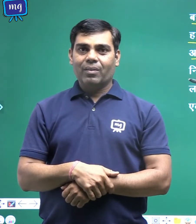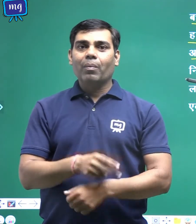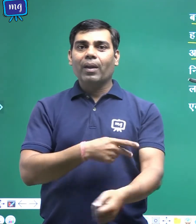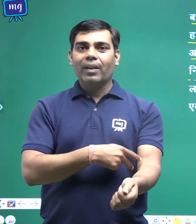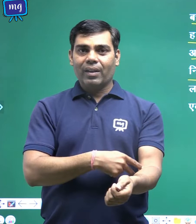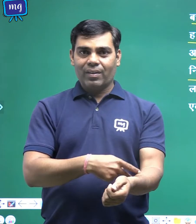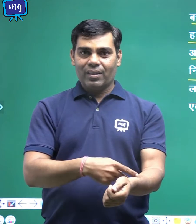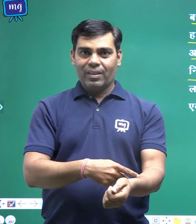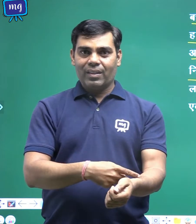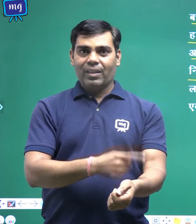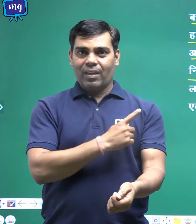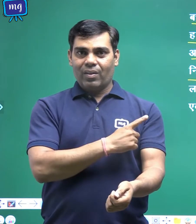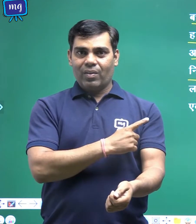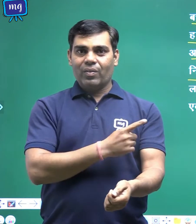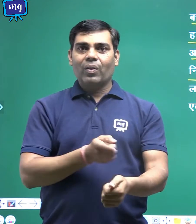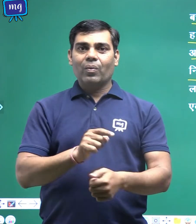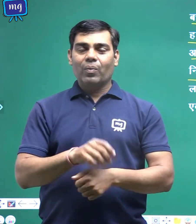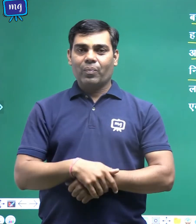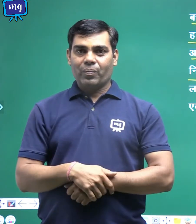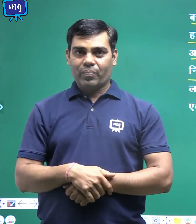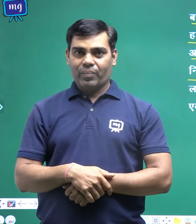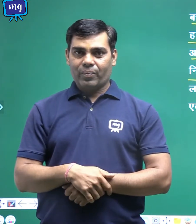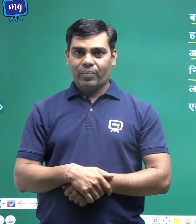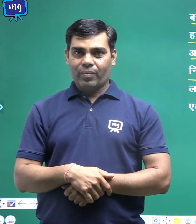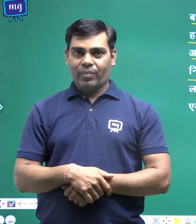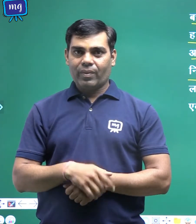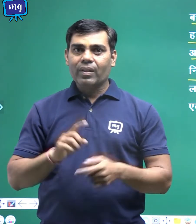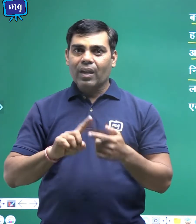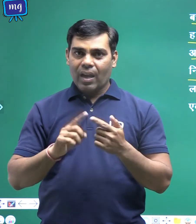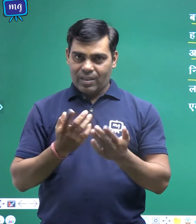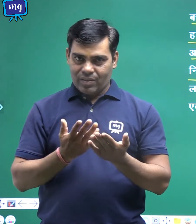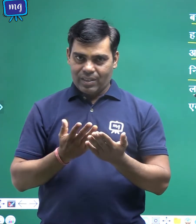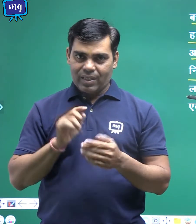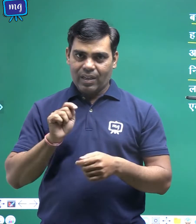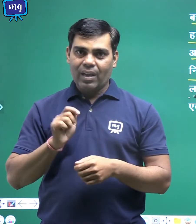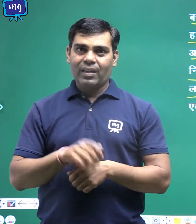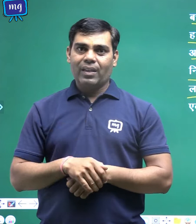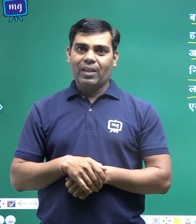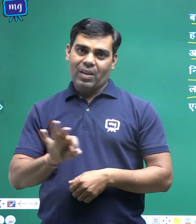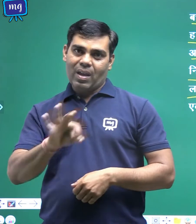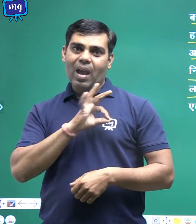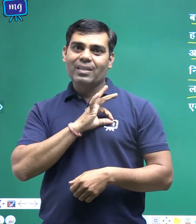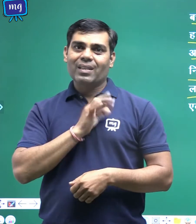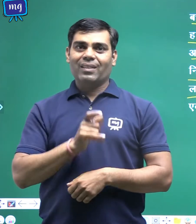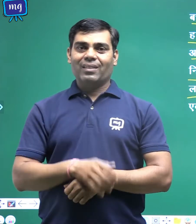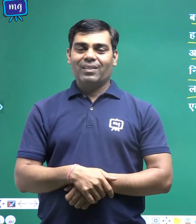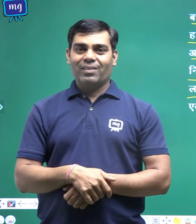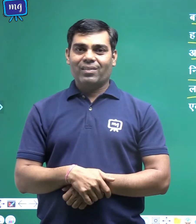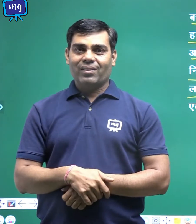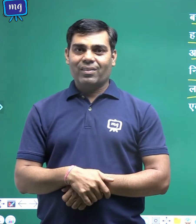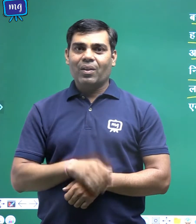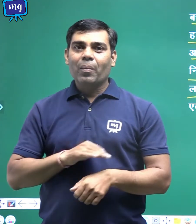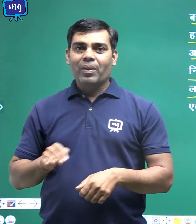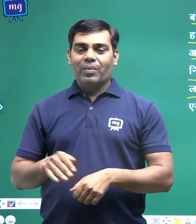भगिनी निवेदिता को शिक्षण कार्य अच्छा लगता था।